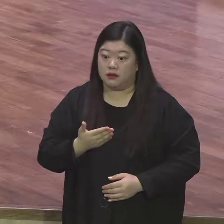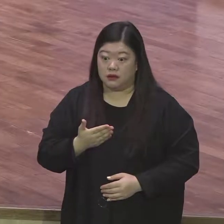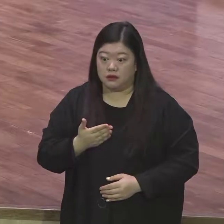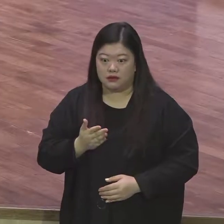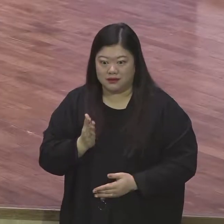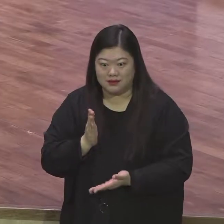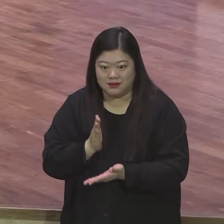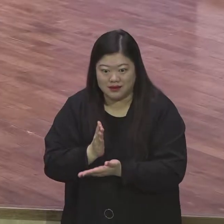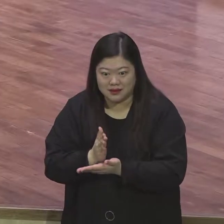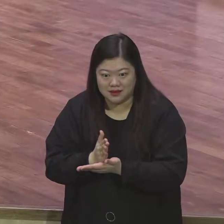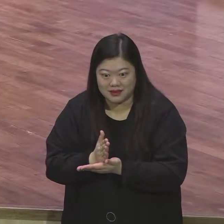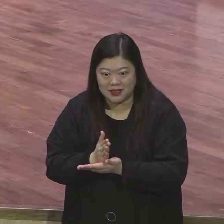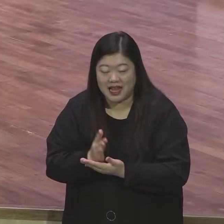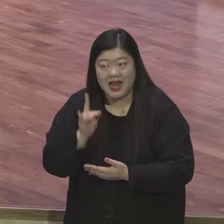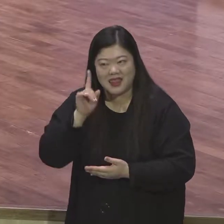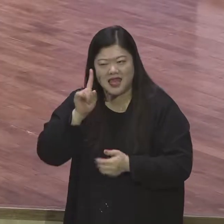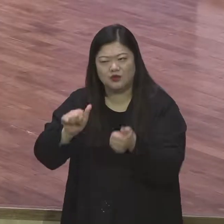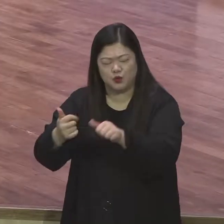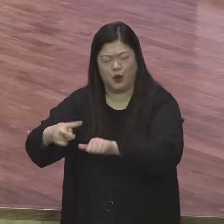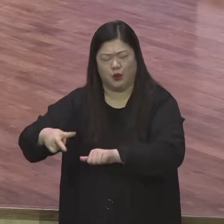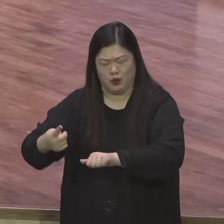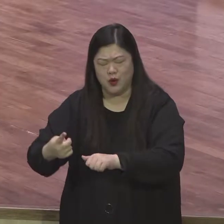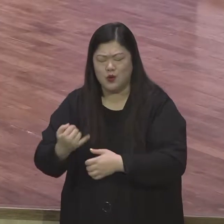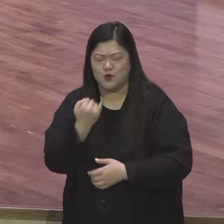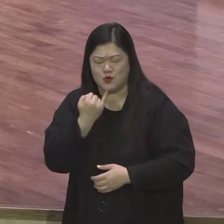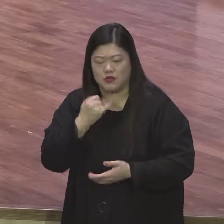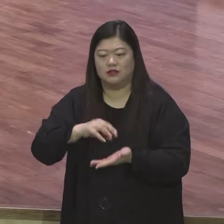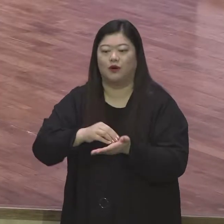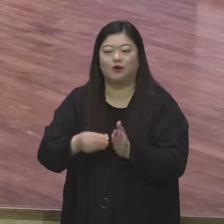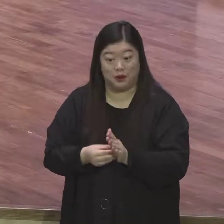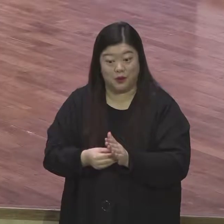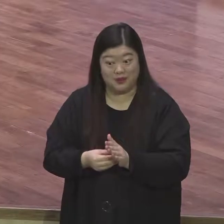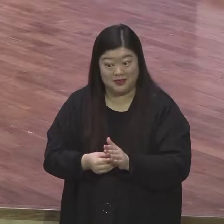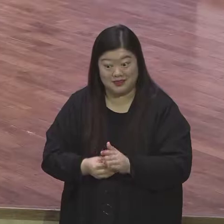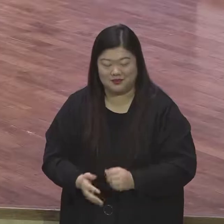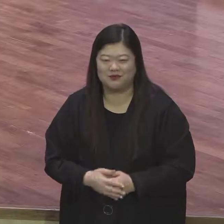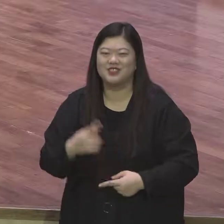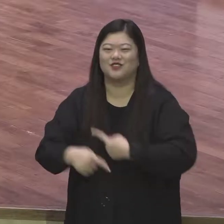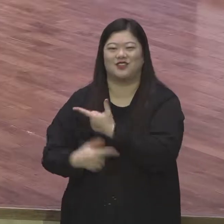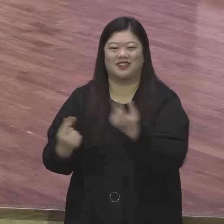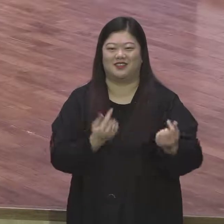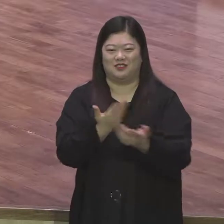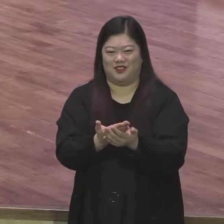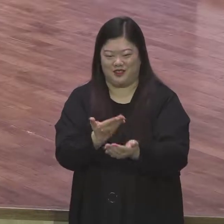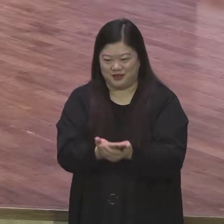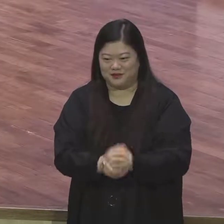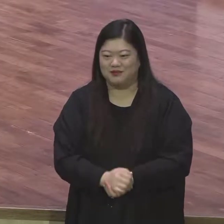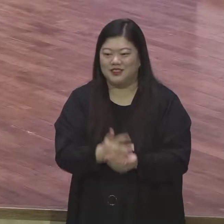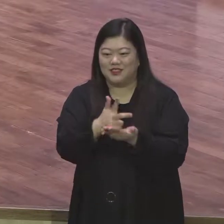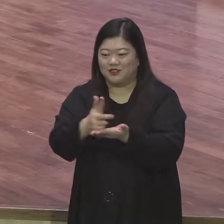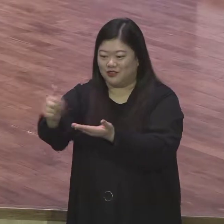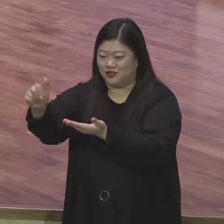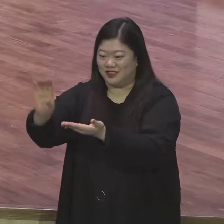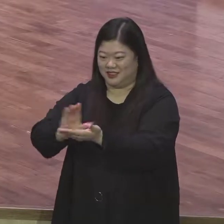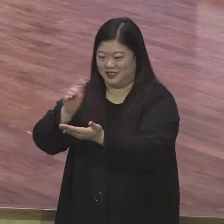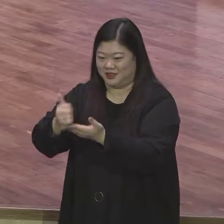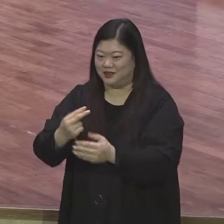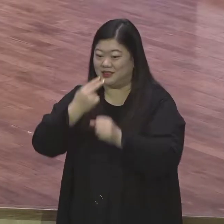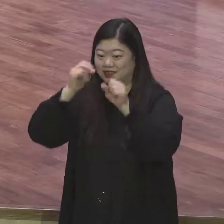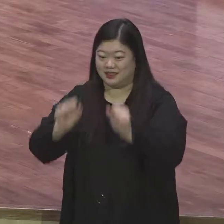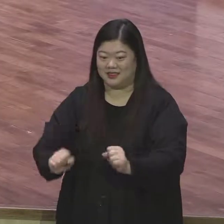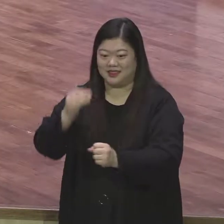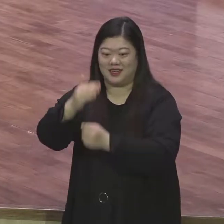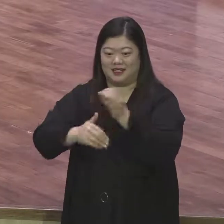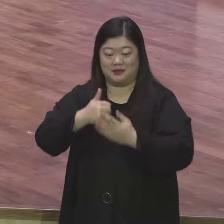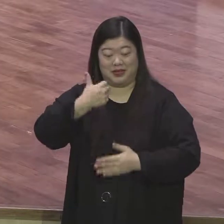오늘 주님 앞에 가는 것처럼 사시기 바랍니다. 신앙 고백합니다. 주는 그리스도시오 살아계신